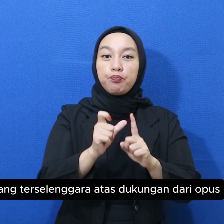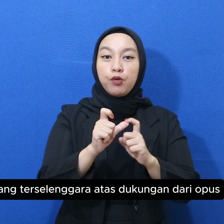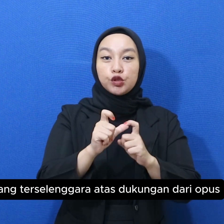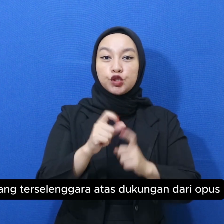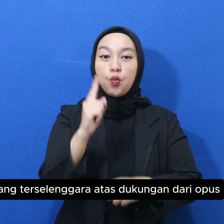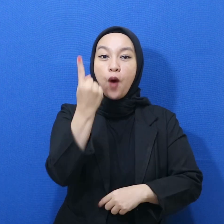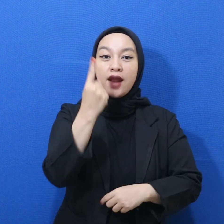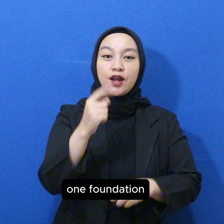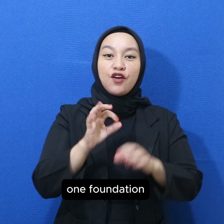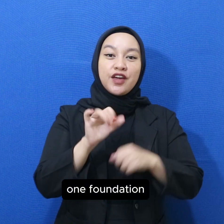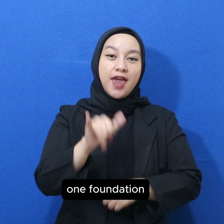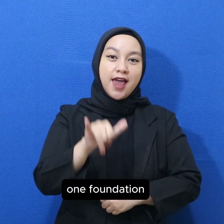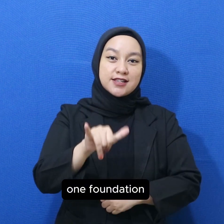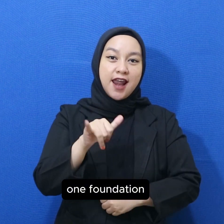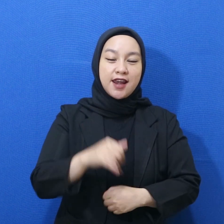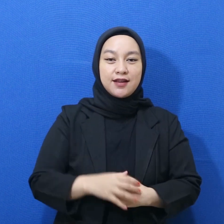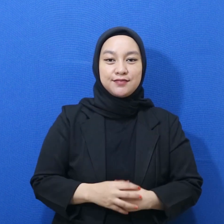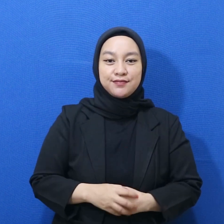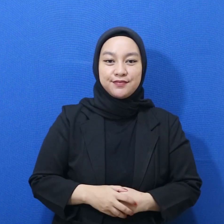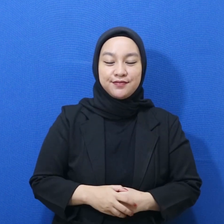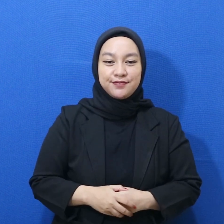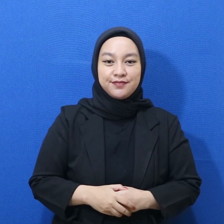dari Opus One Foundation.